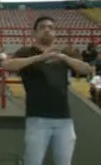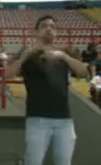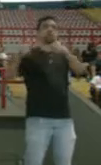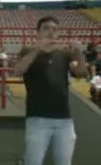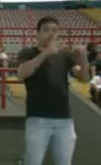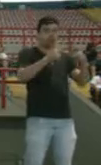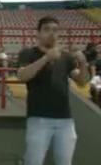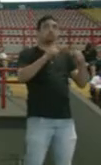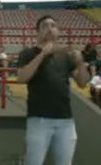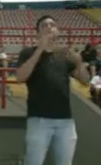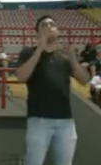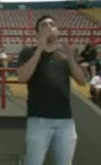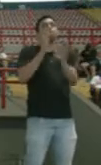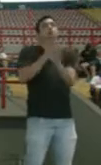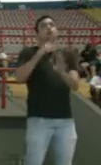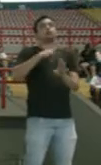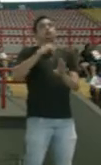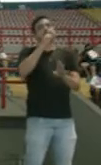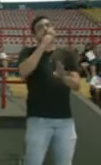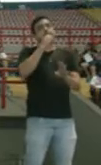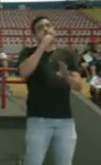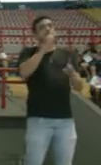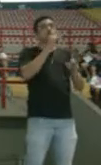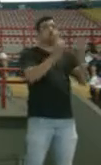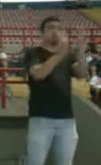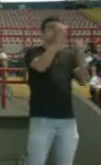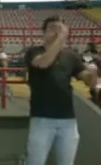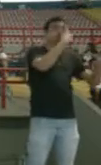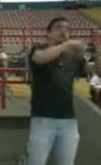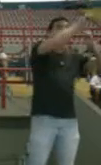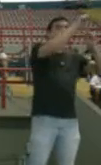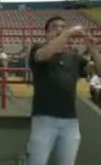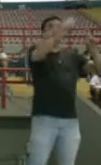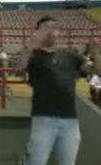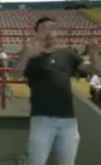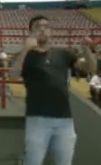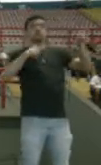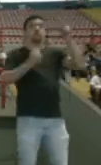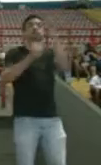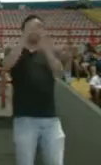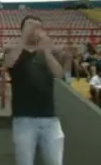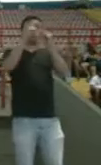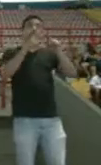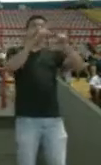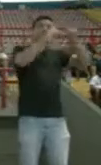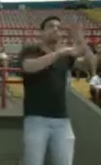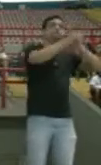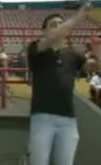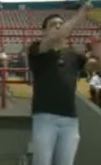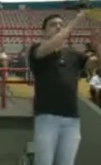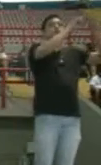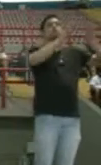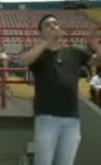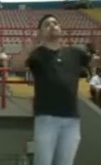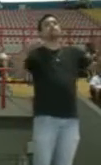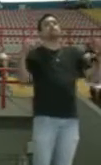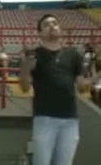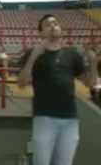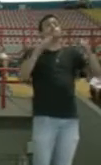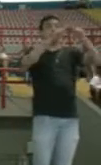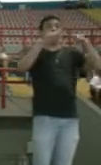manufatureira. Se eu tenho uma revolução industrial, é porque a indústria já existia, aí eu revolucionei. Qual é a diferença